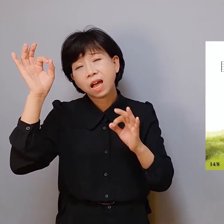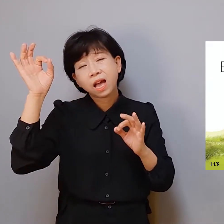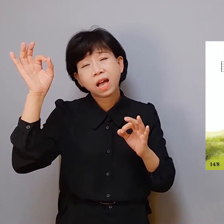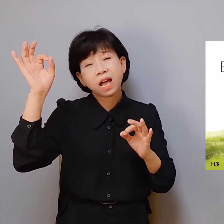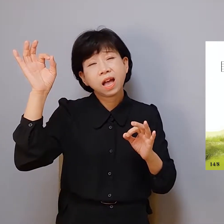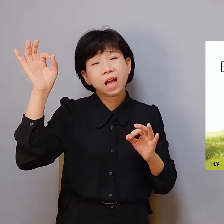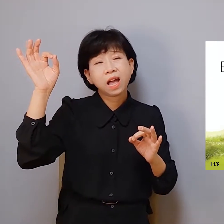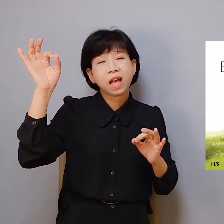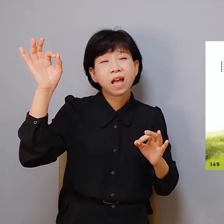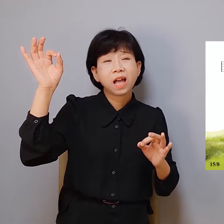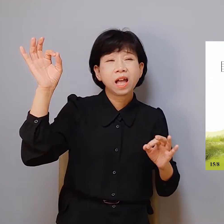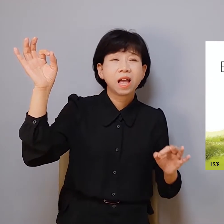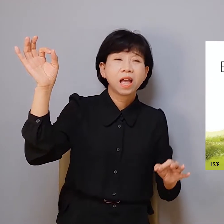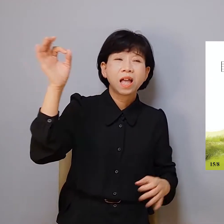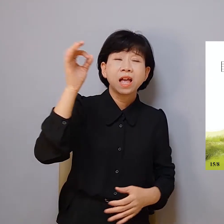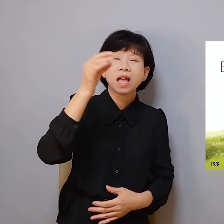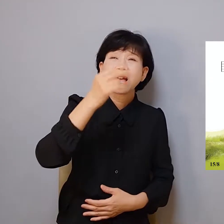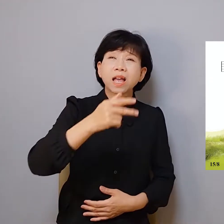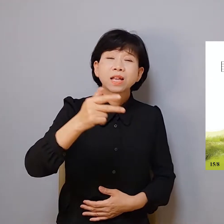실수합니다.